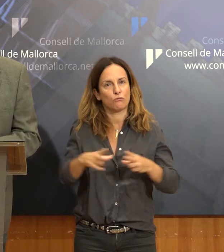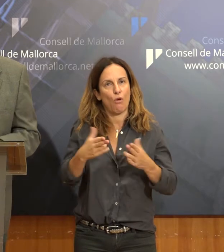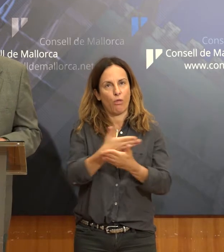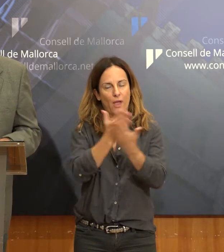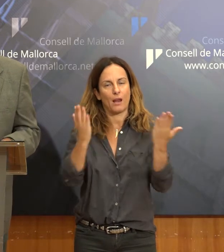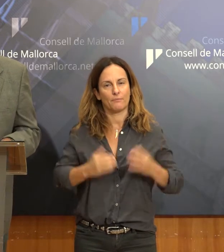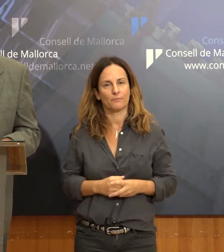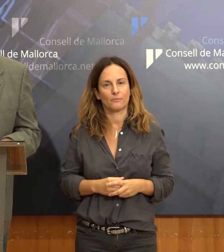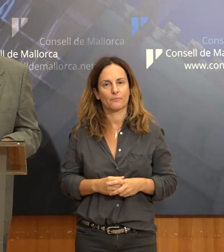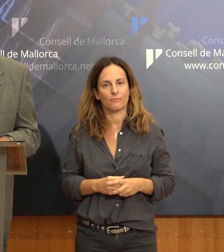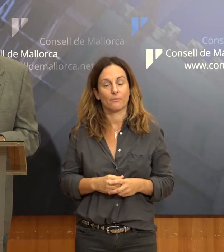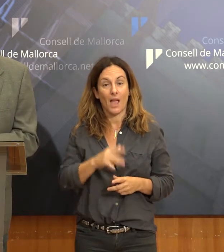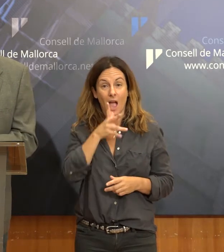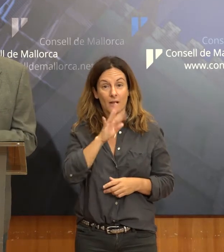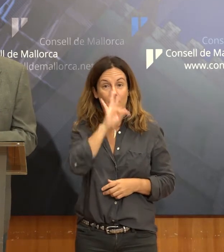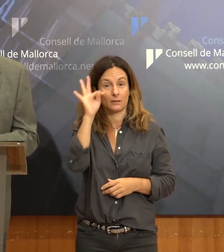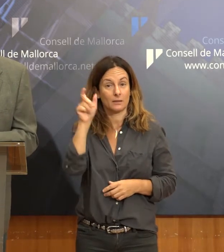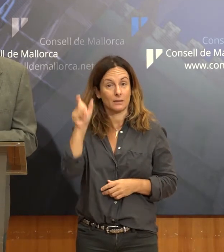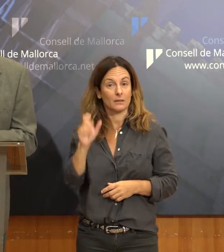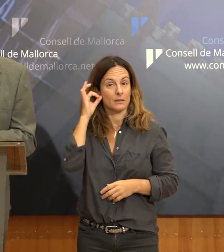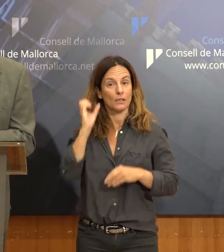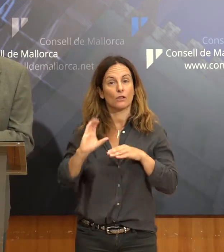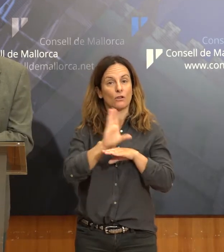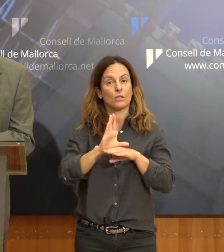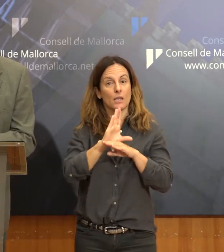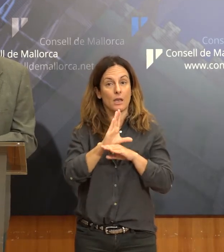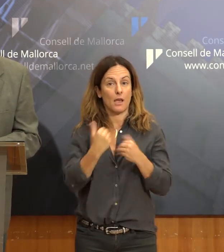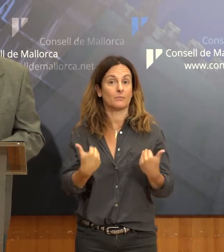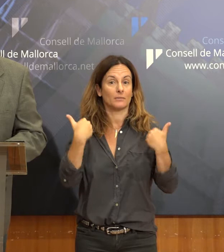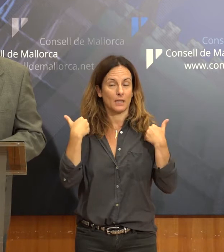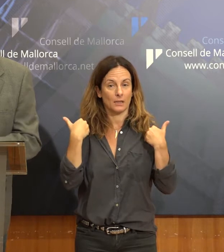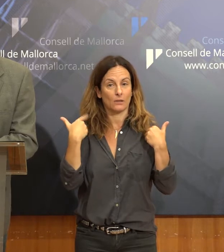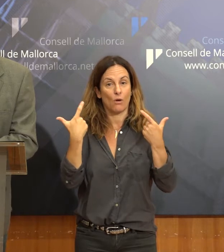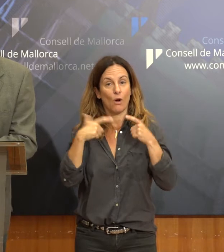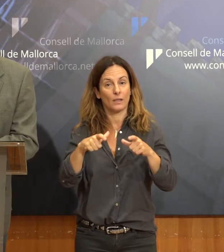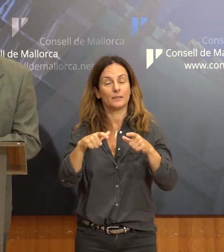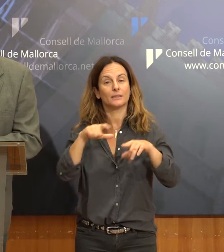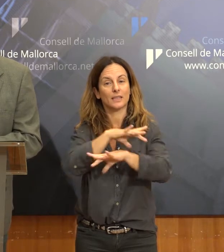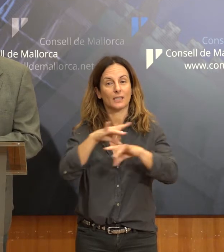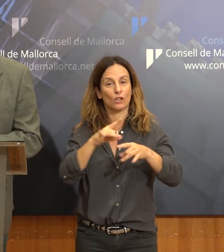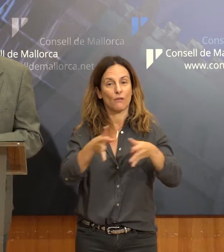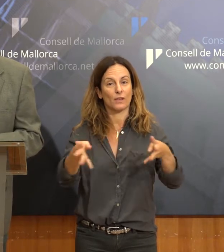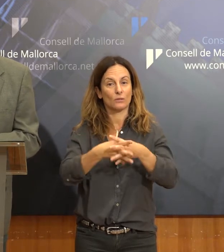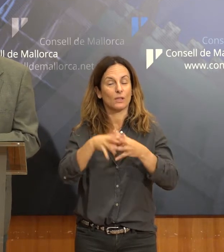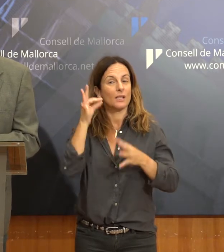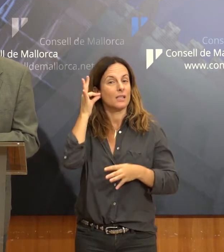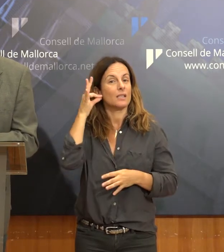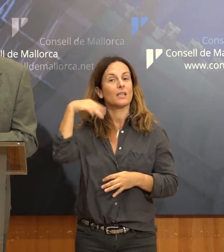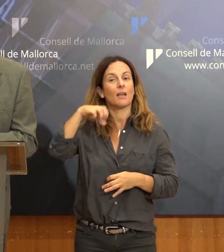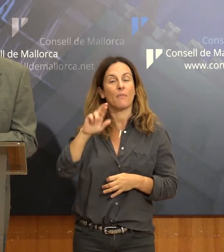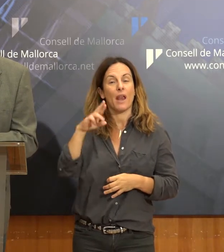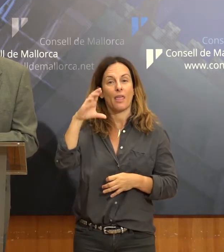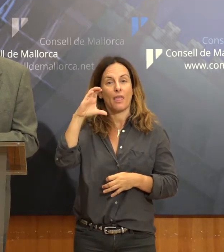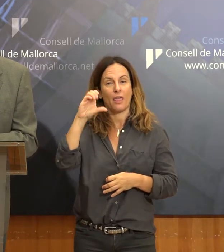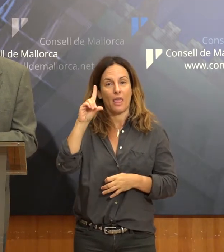social. Doncs la paraula a la consellera responsable de Territori i Infraestructures, Mercedes Garrido, que